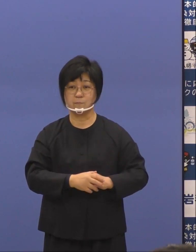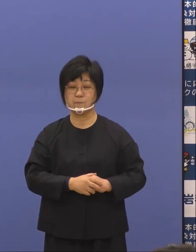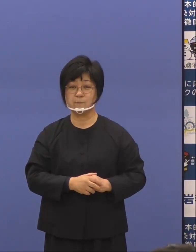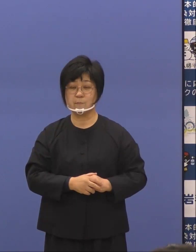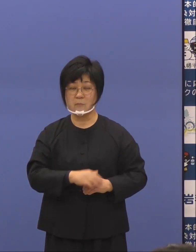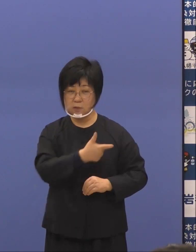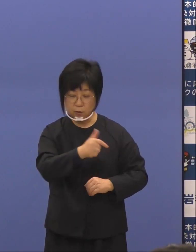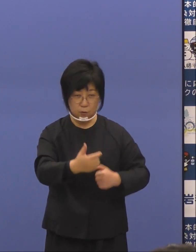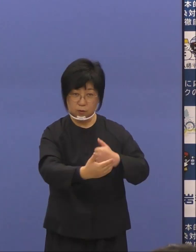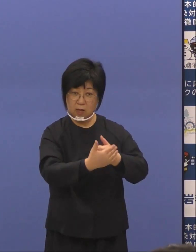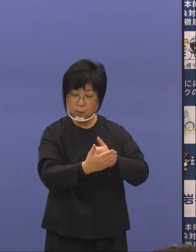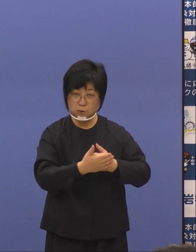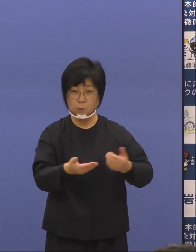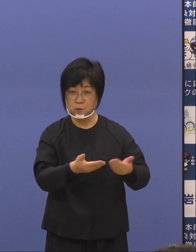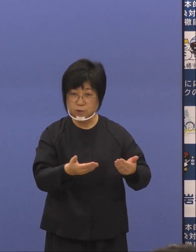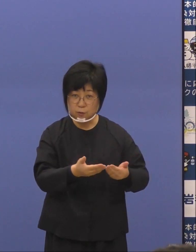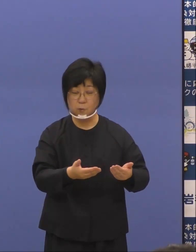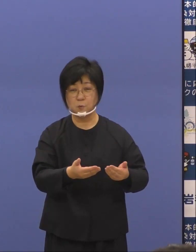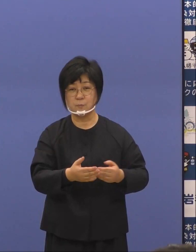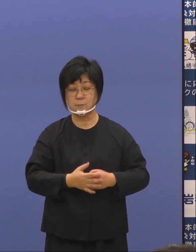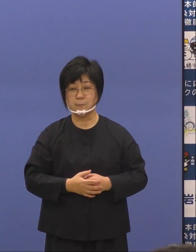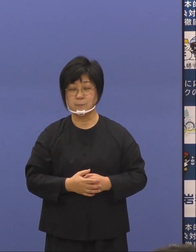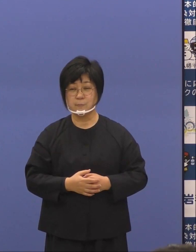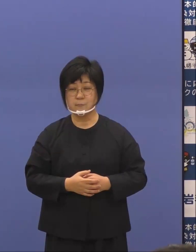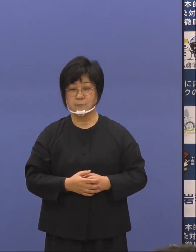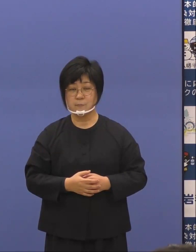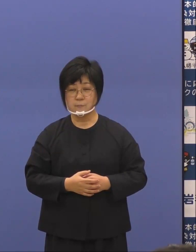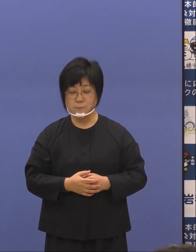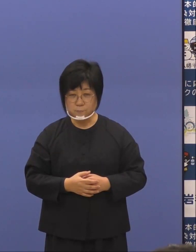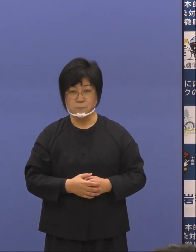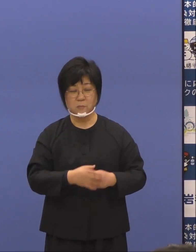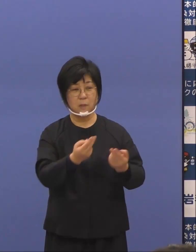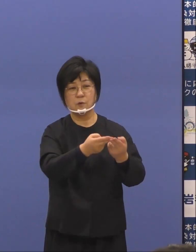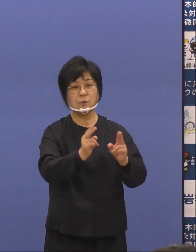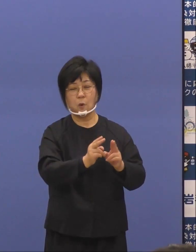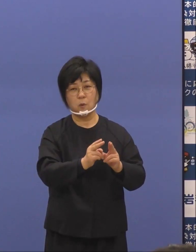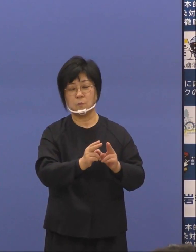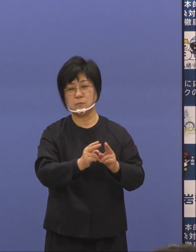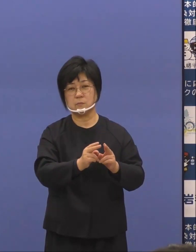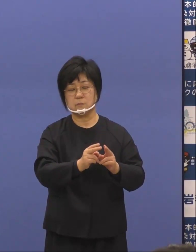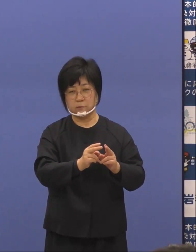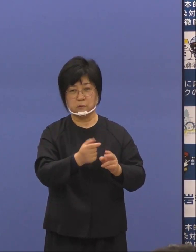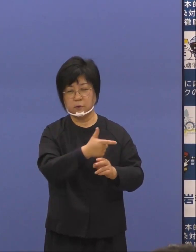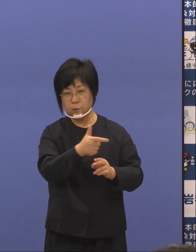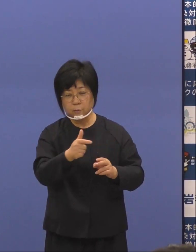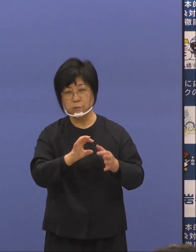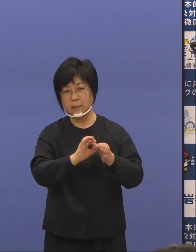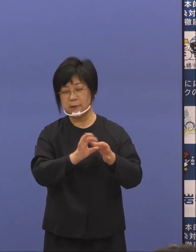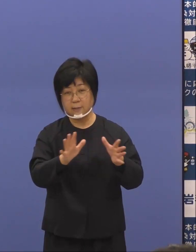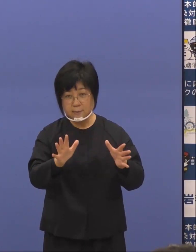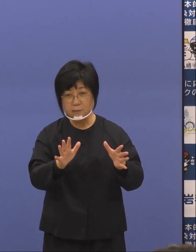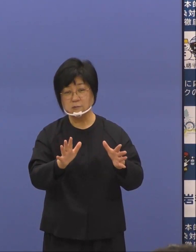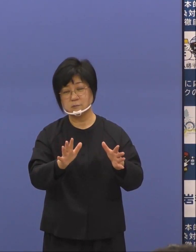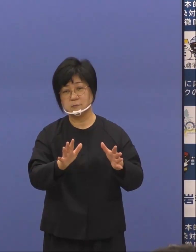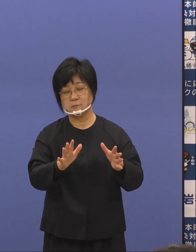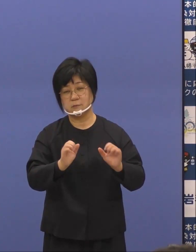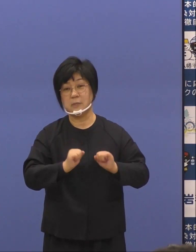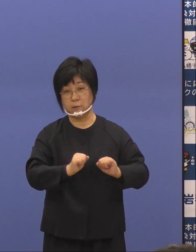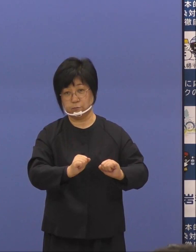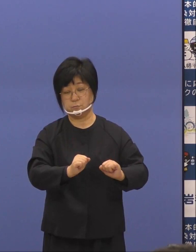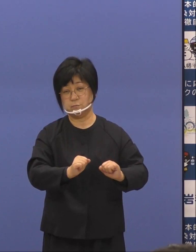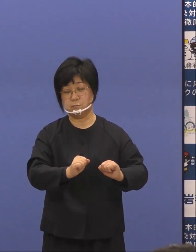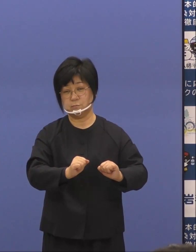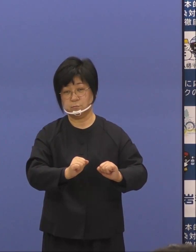いろんな補助事業やら何やら、党派関係なく必要なところにそういった事業がこう行われてい